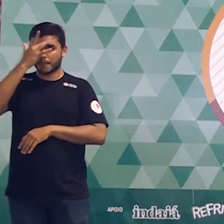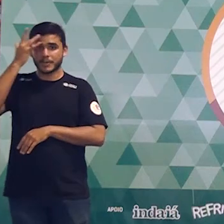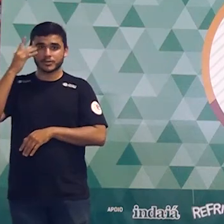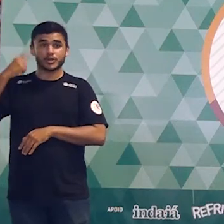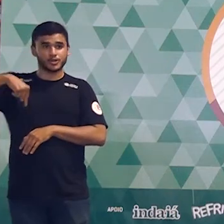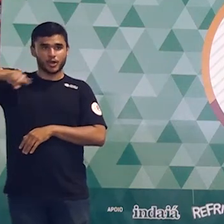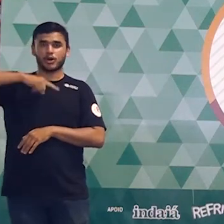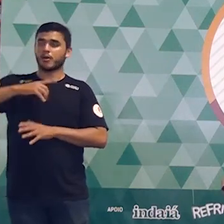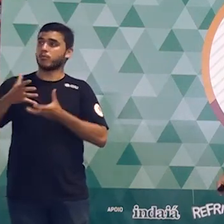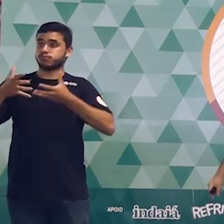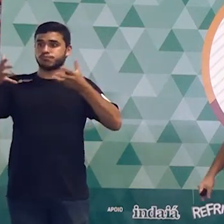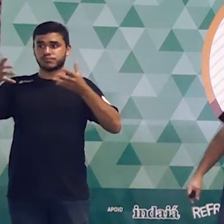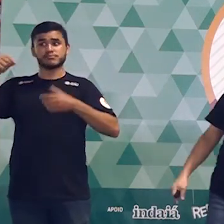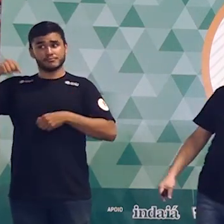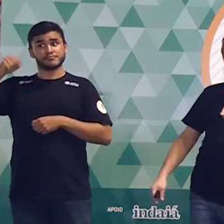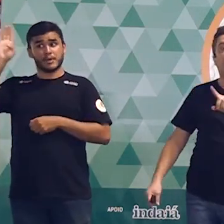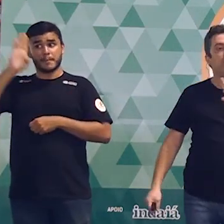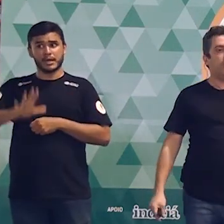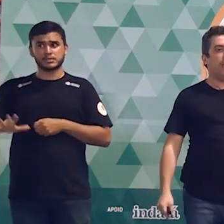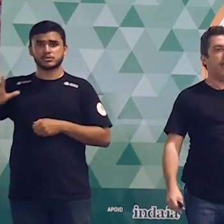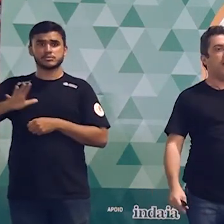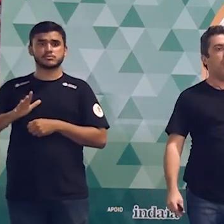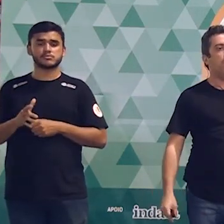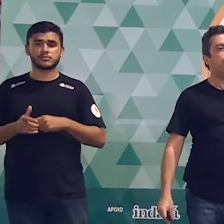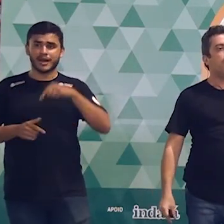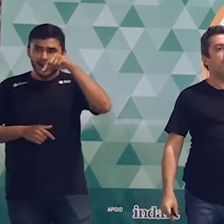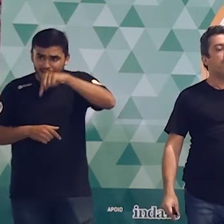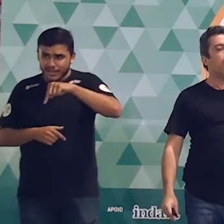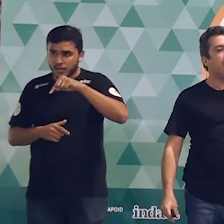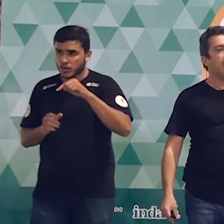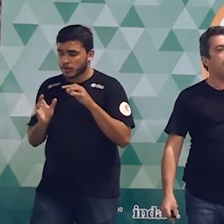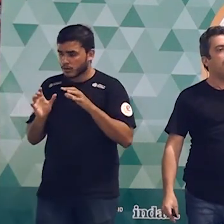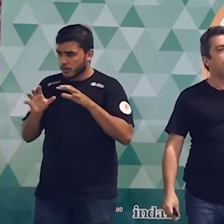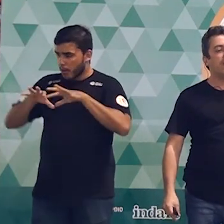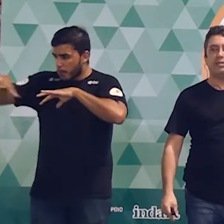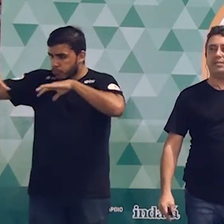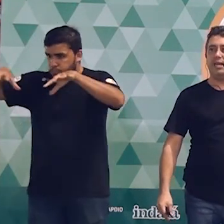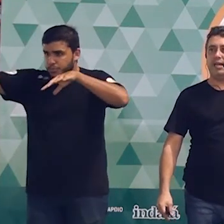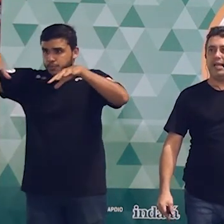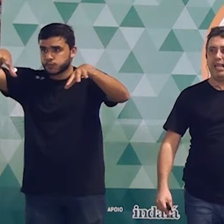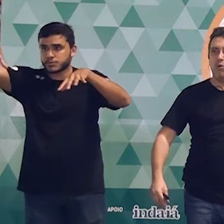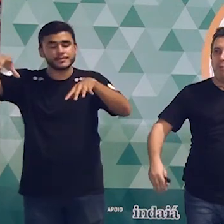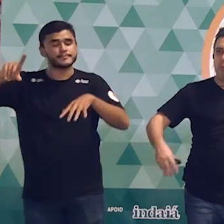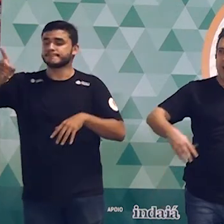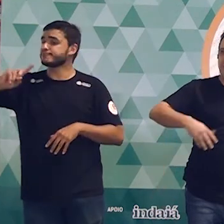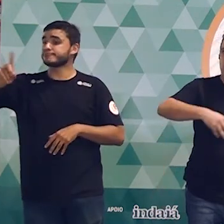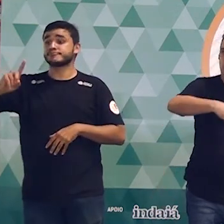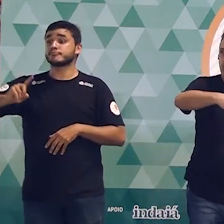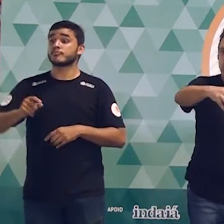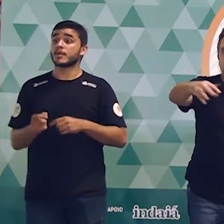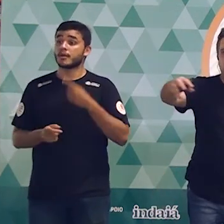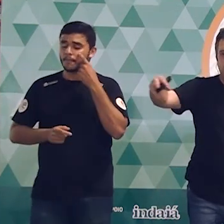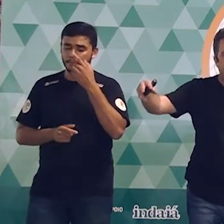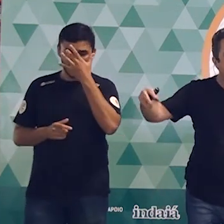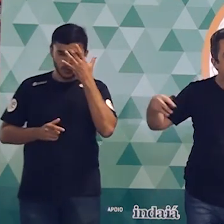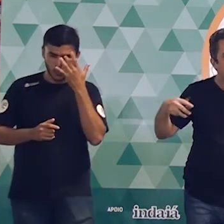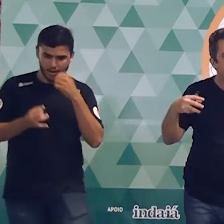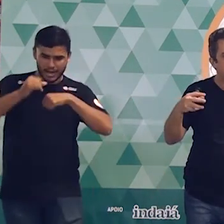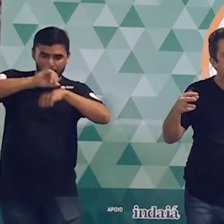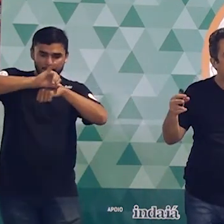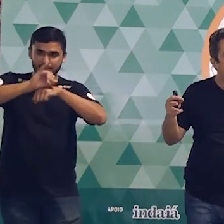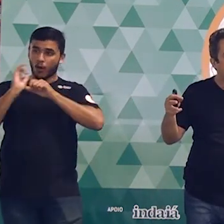mais. Ele é um país povoado? É não. Por quê? Porque você tem uma população mal